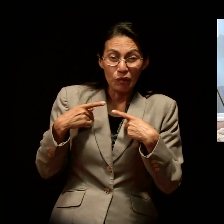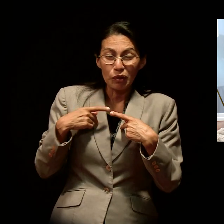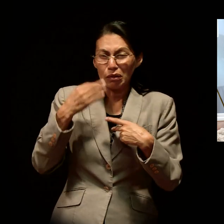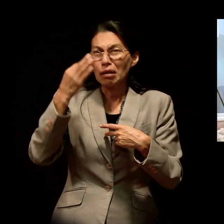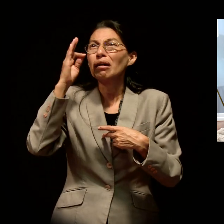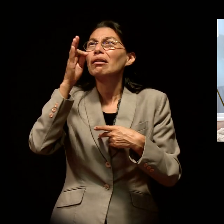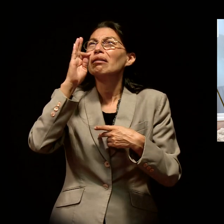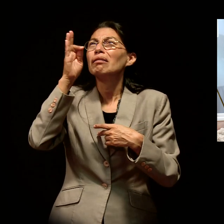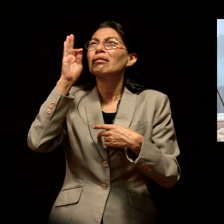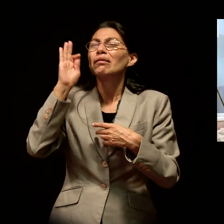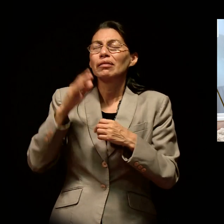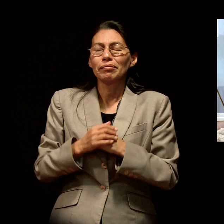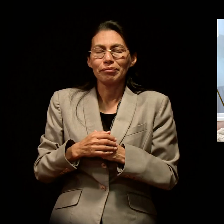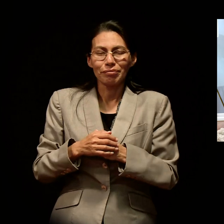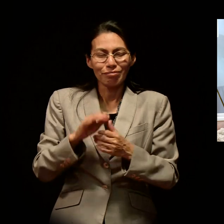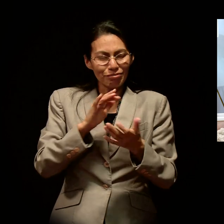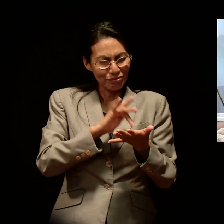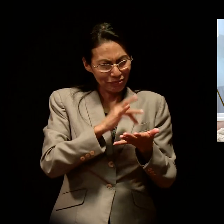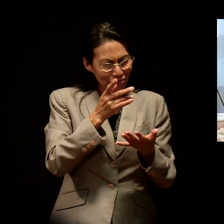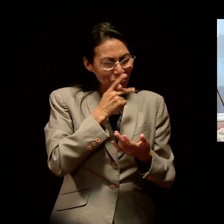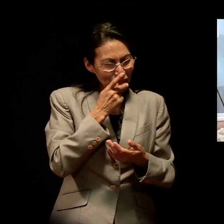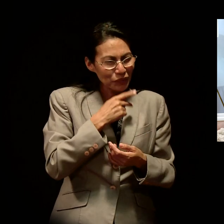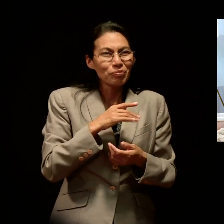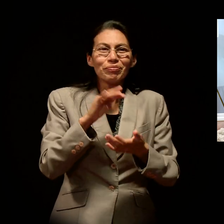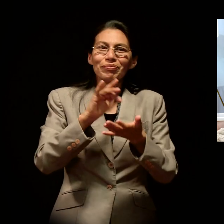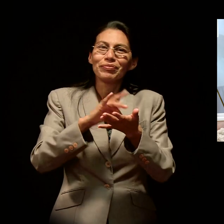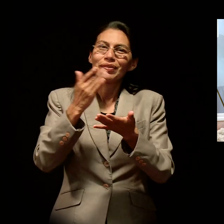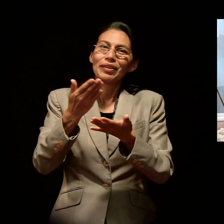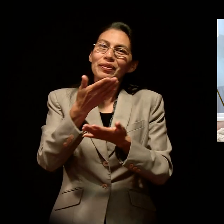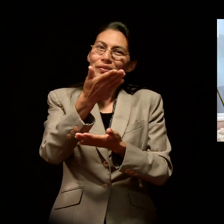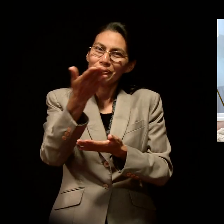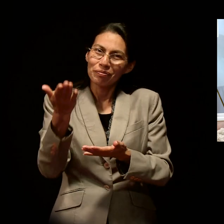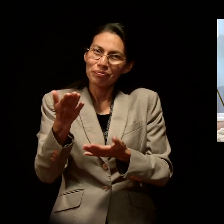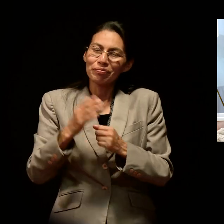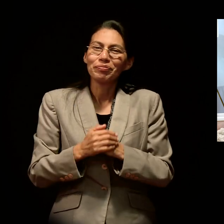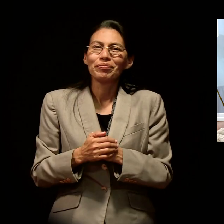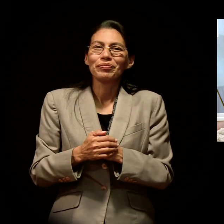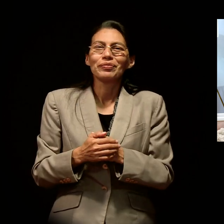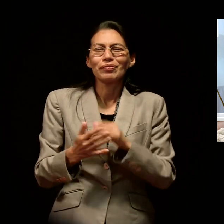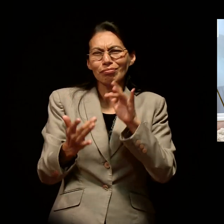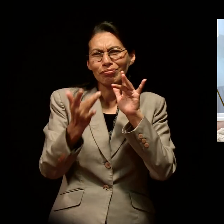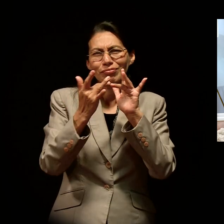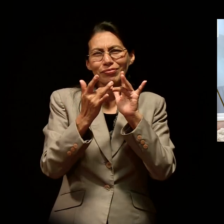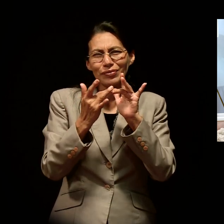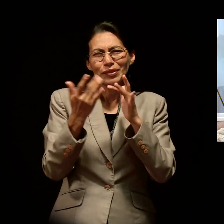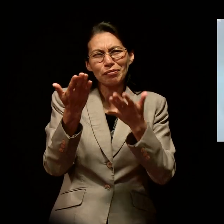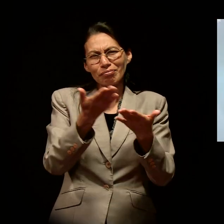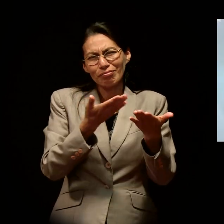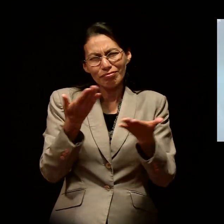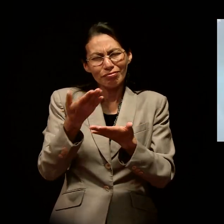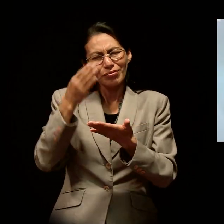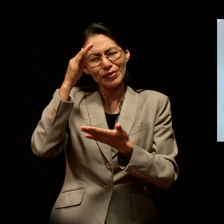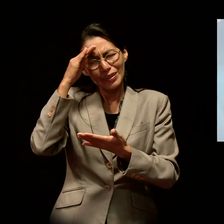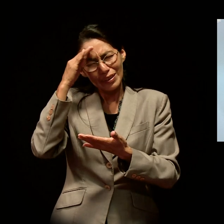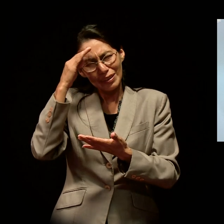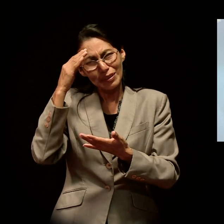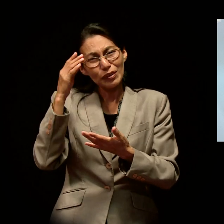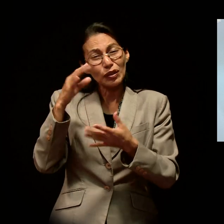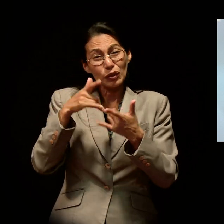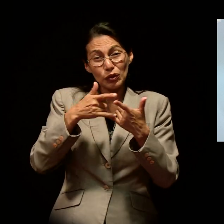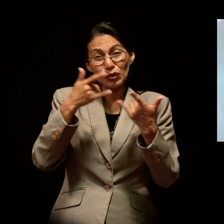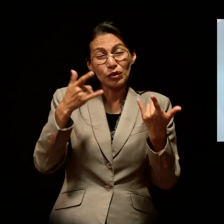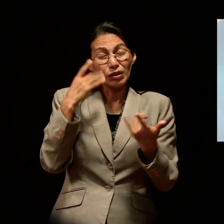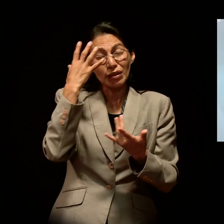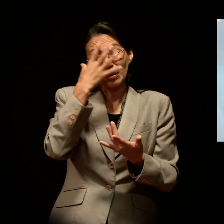podamos ver frutos de la siembra que se está haciendo ahora Gracias Pastor gracias a ustedes también